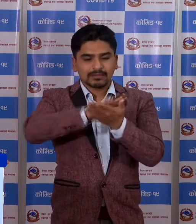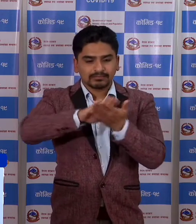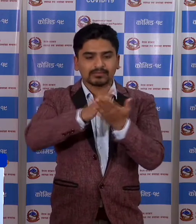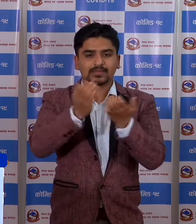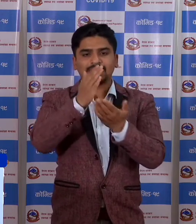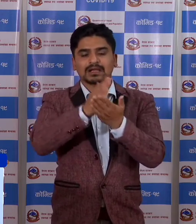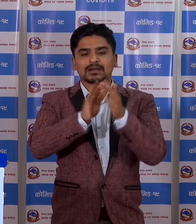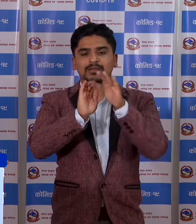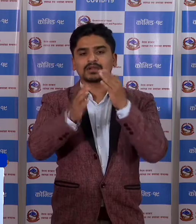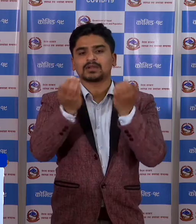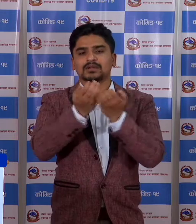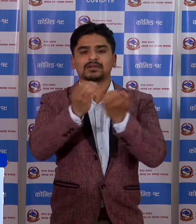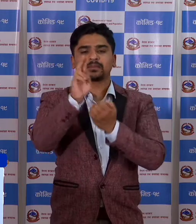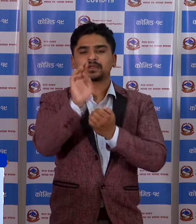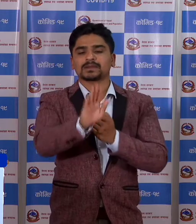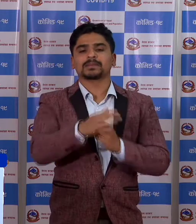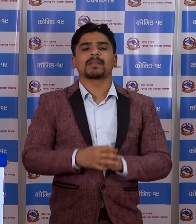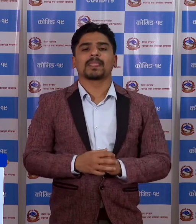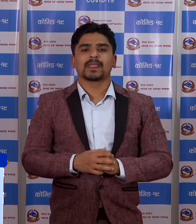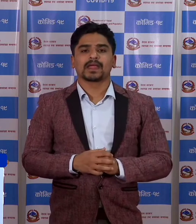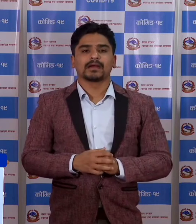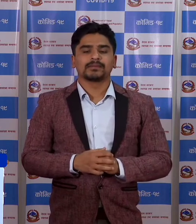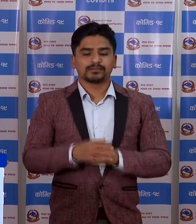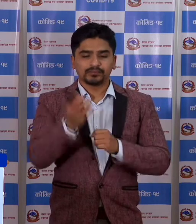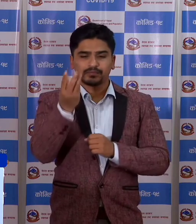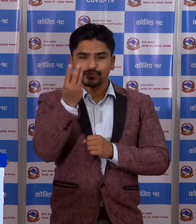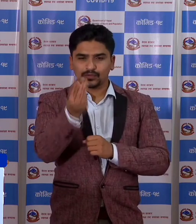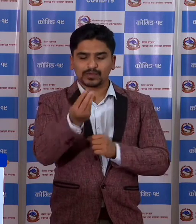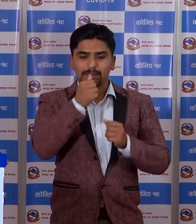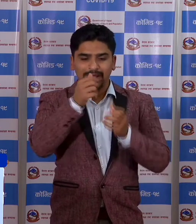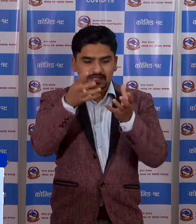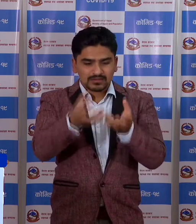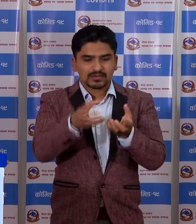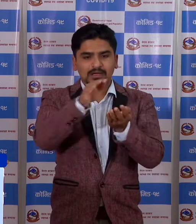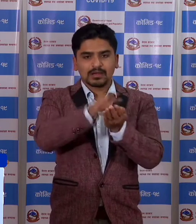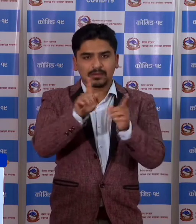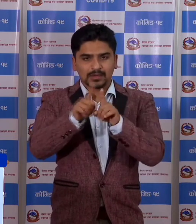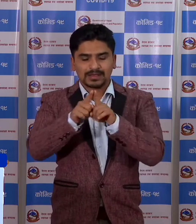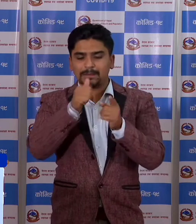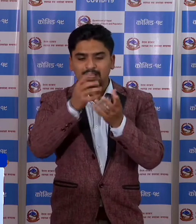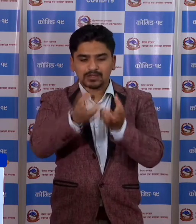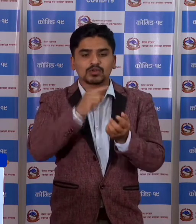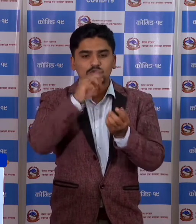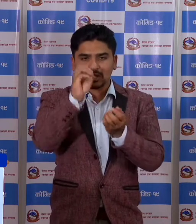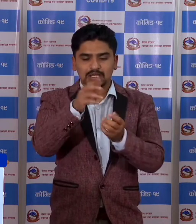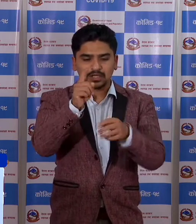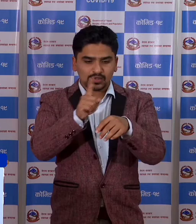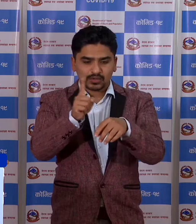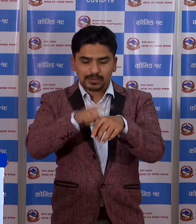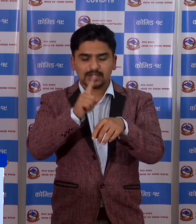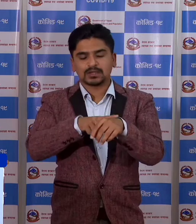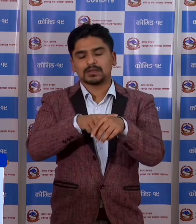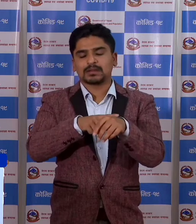कार्यक्रम सञ्चालन गर्नुपर्दछ। थोरै पानी जम्ने ठाउँमा पनि पानी जम्न नदी समय समयमा